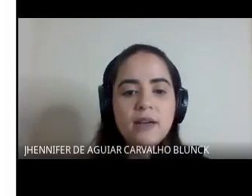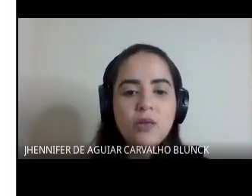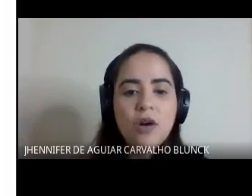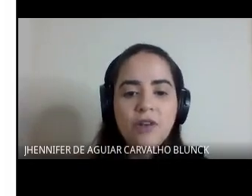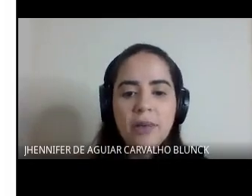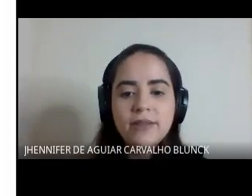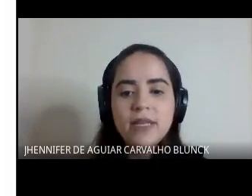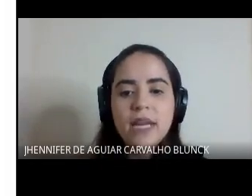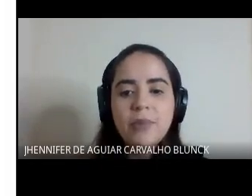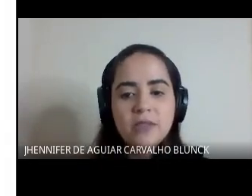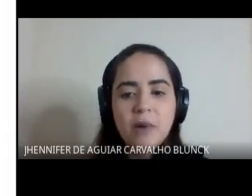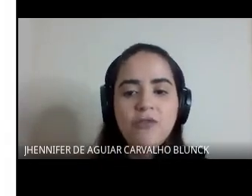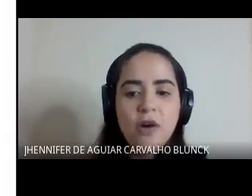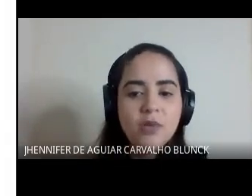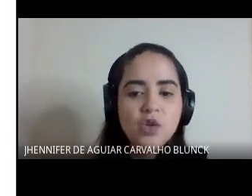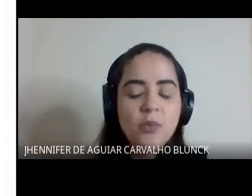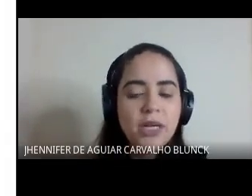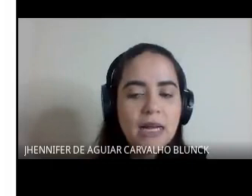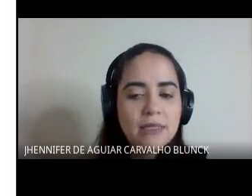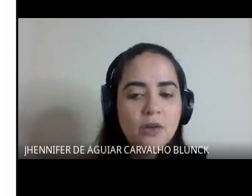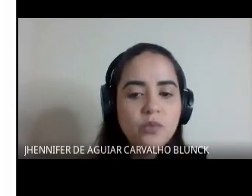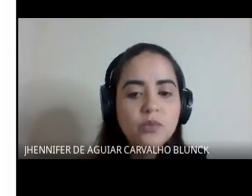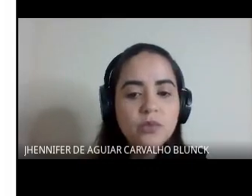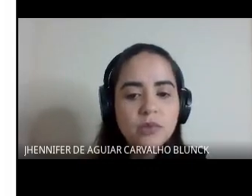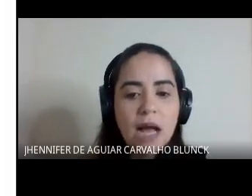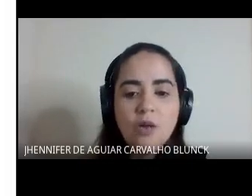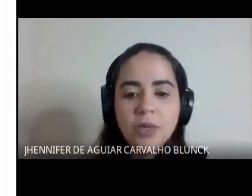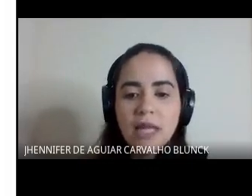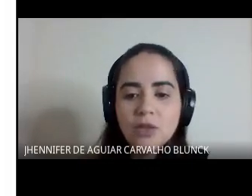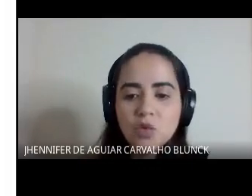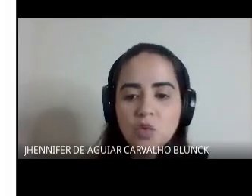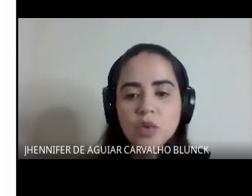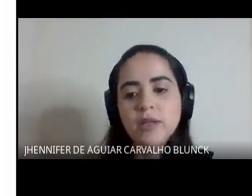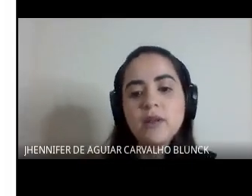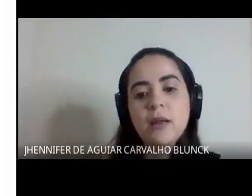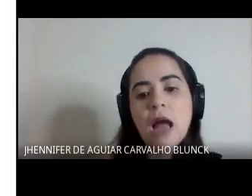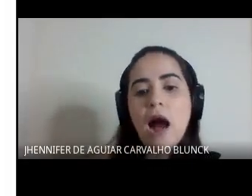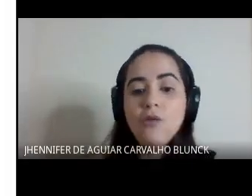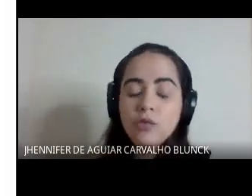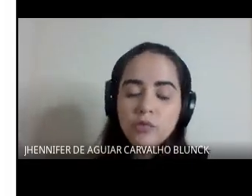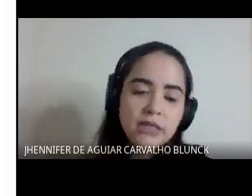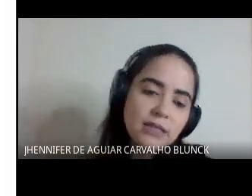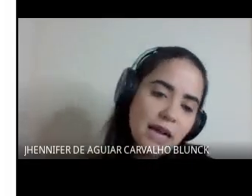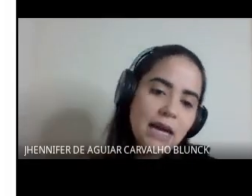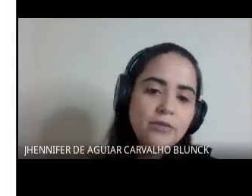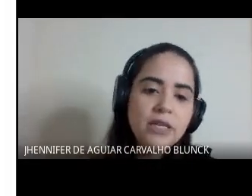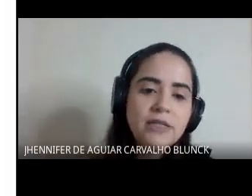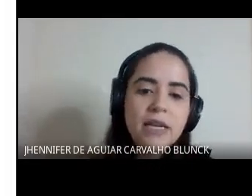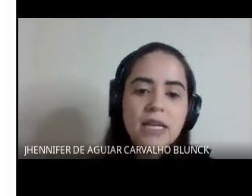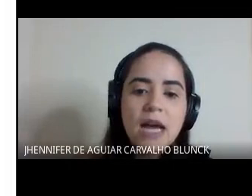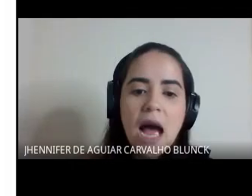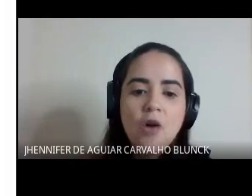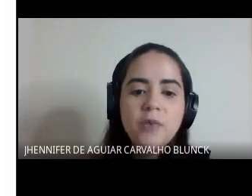que o alfabeto seria a principal forma de comunicação da comunidade surda. Alguns assinalaram